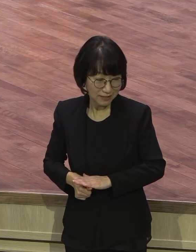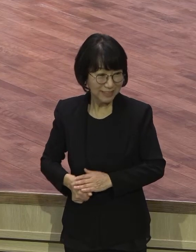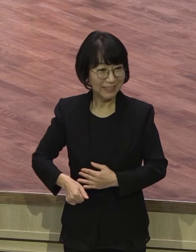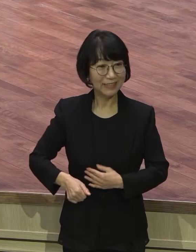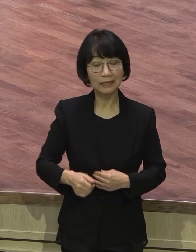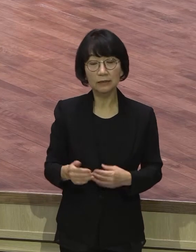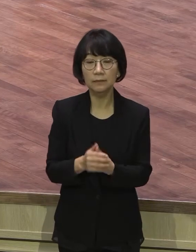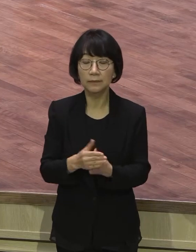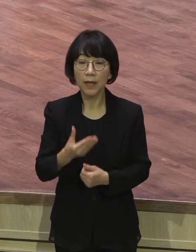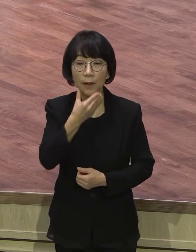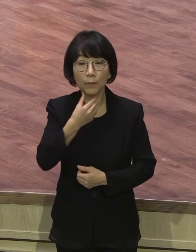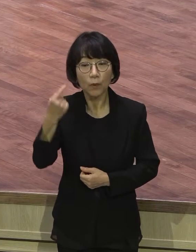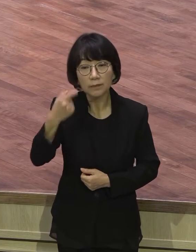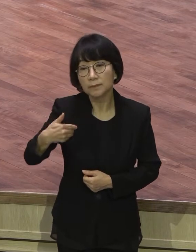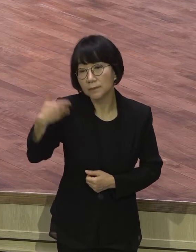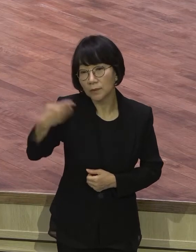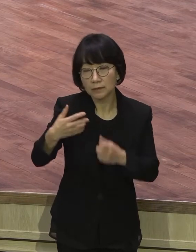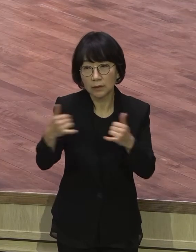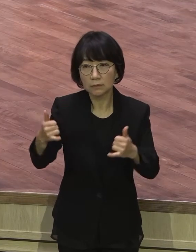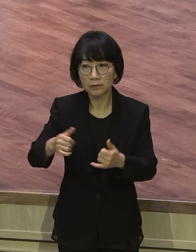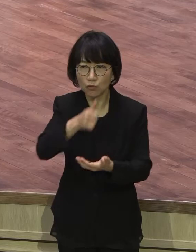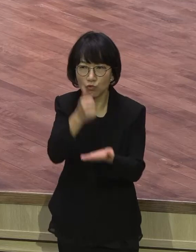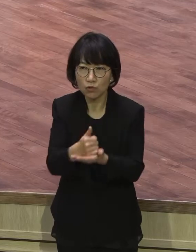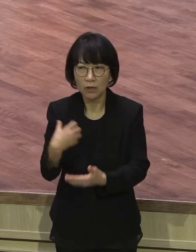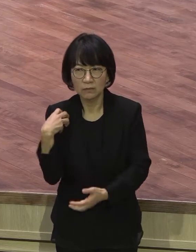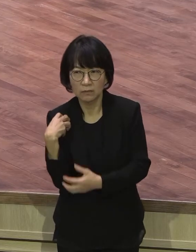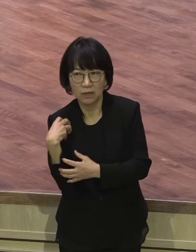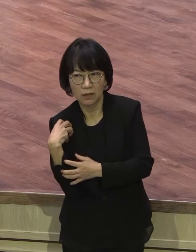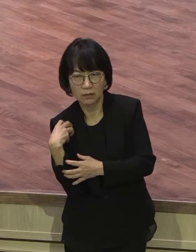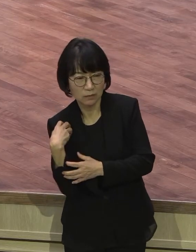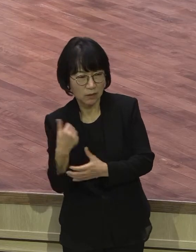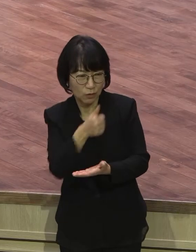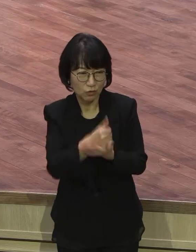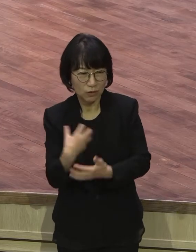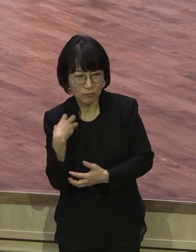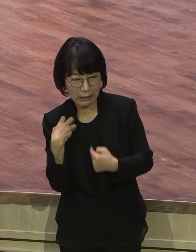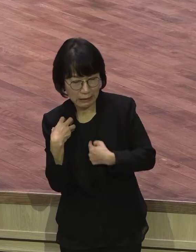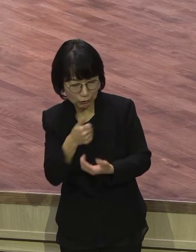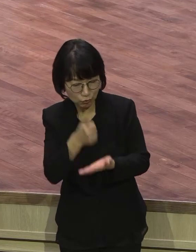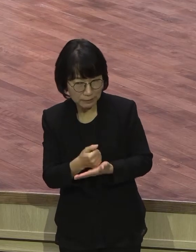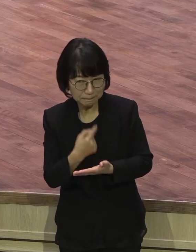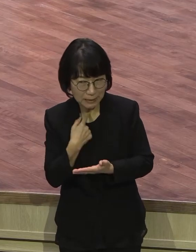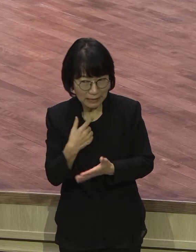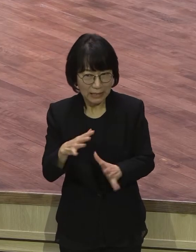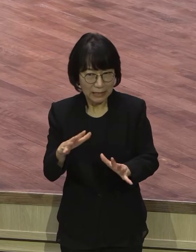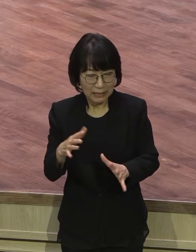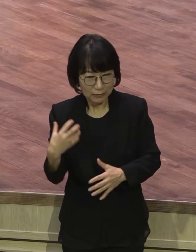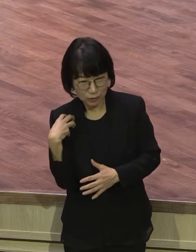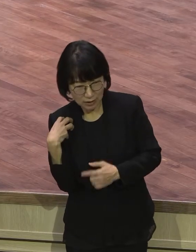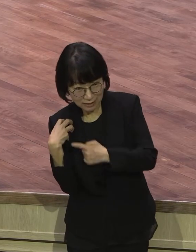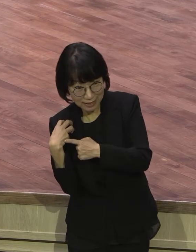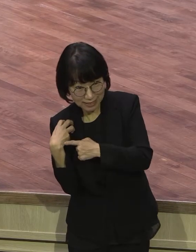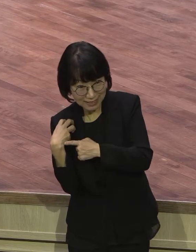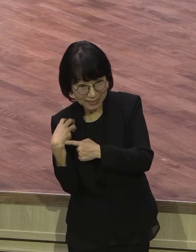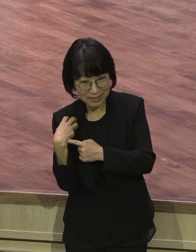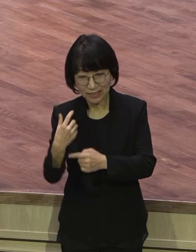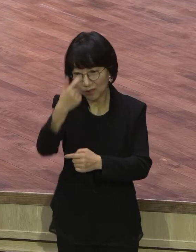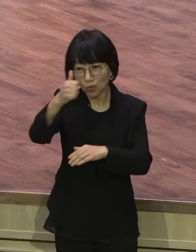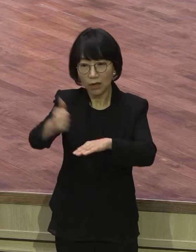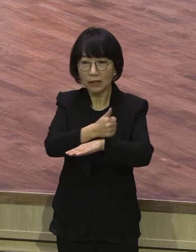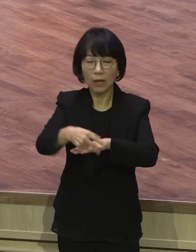깨달은 사람들은요, 이 정죄의식 속에 살고 있어요. 꿈에도 나오고 막 그냥 삶 속에서. 더더욱 놀라운 사실은 교회 다니는